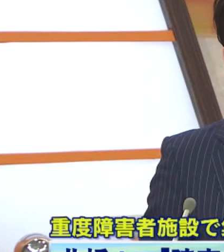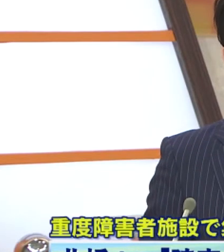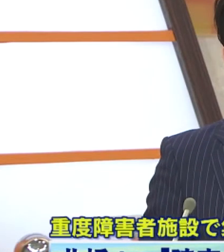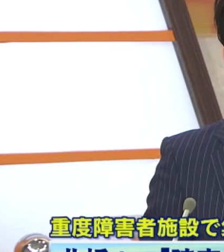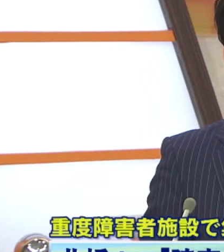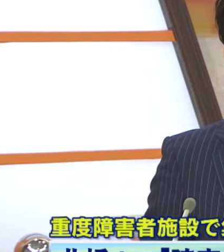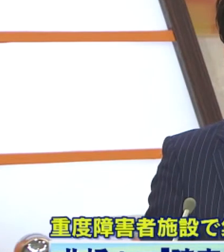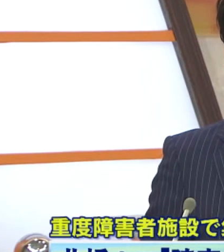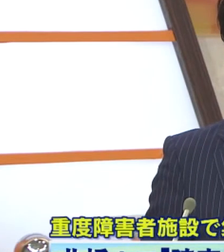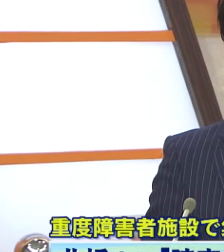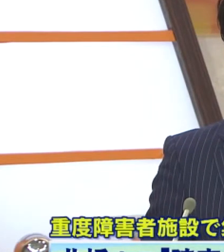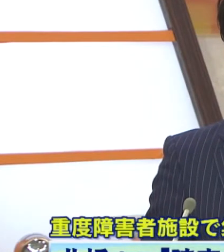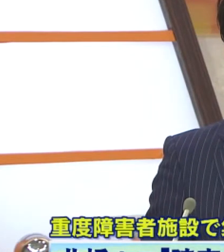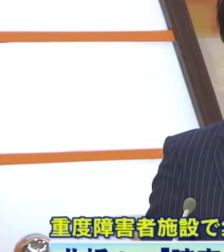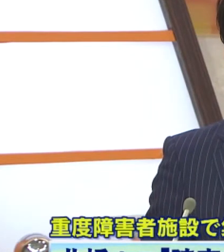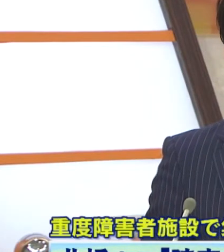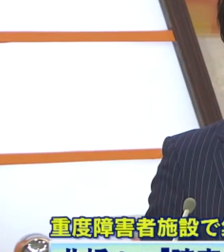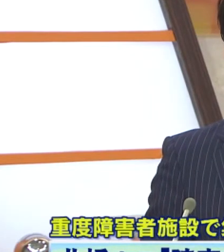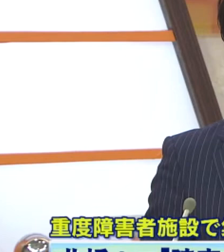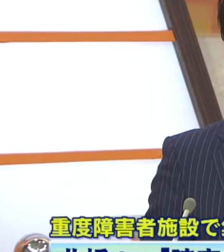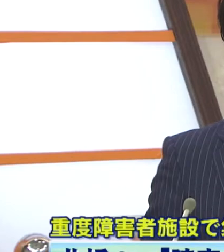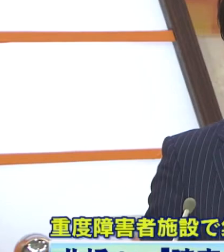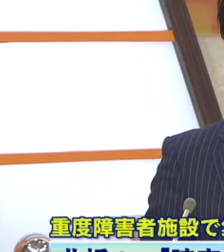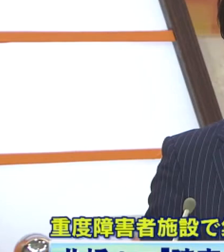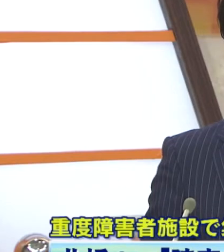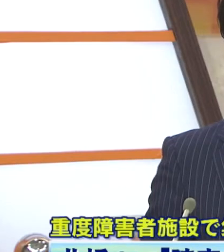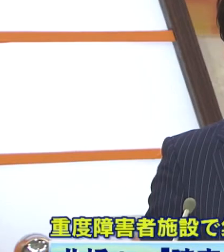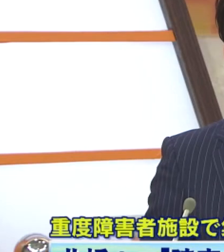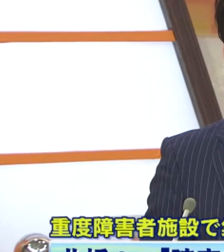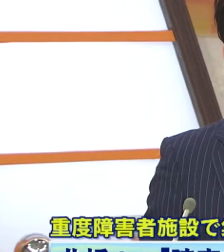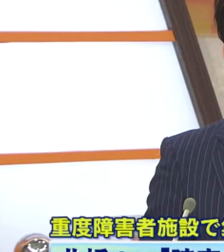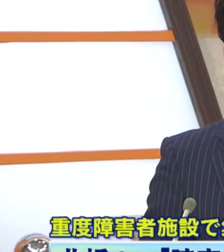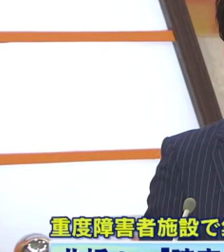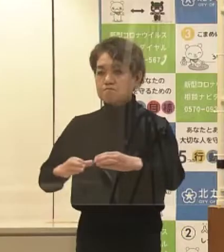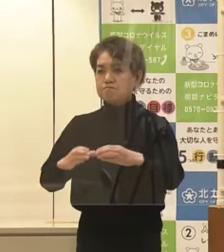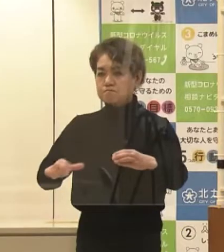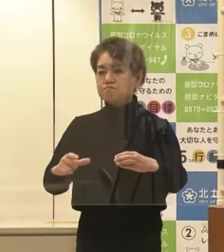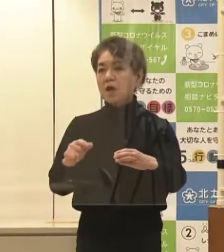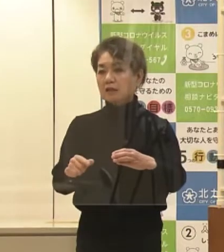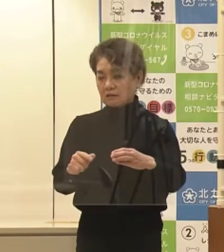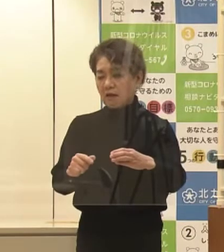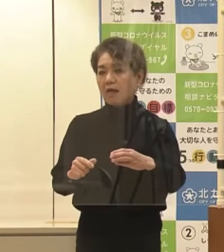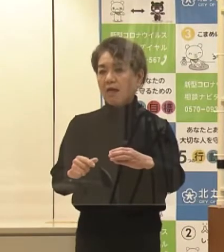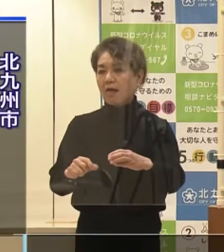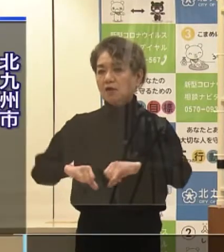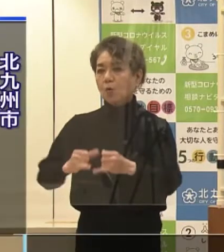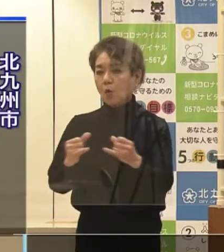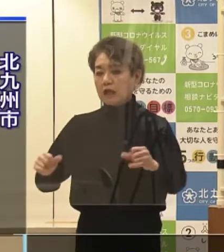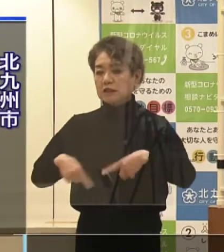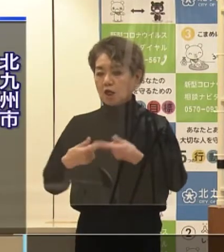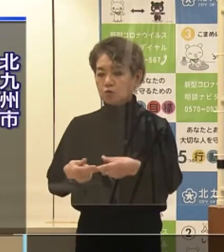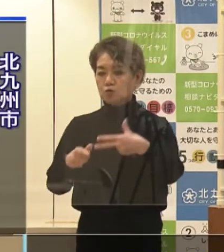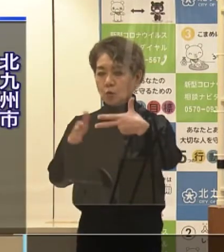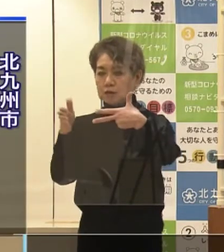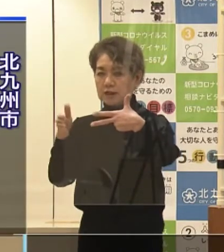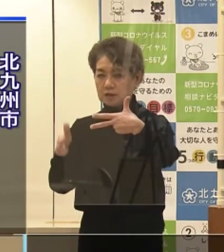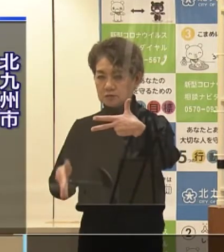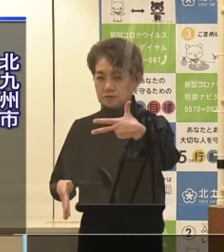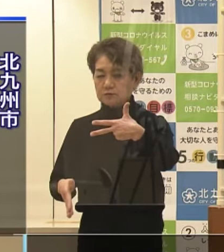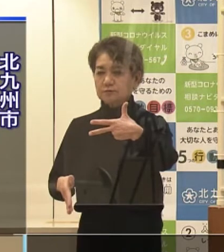障害者施設に対する検査を強化する考えを明らかにしました障害者入所施設